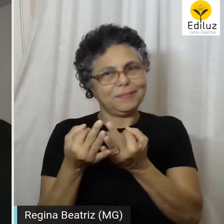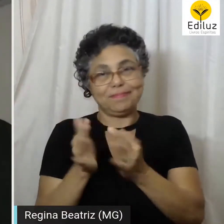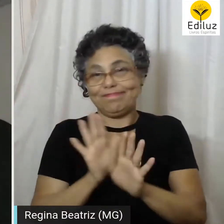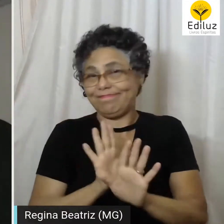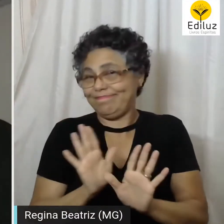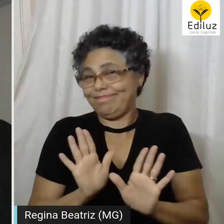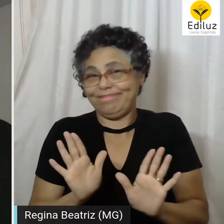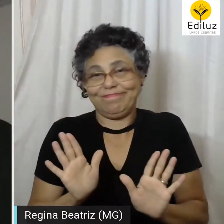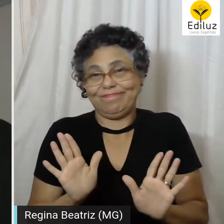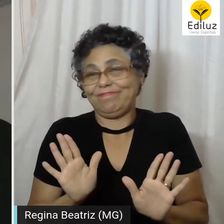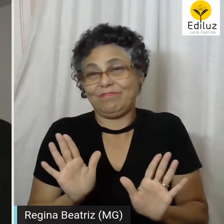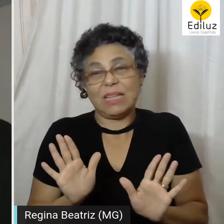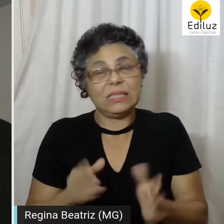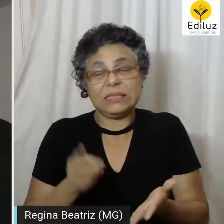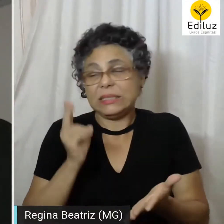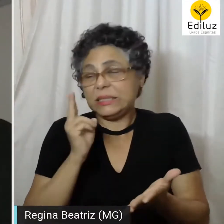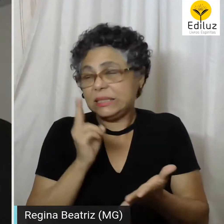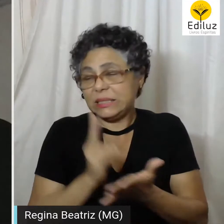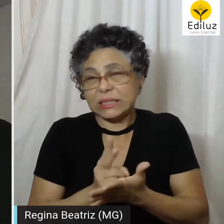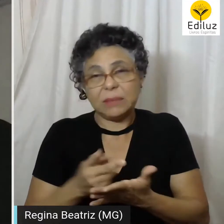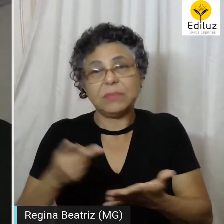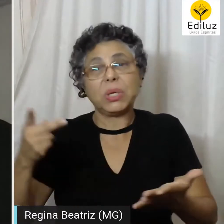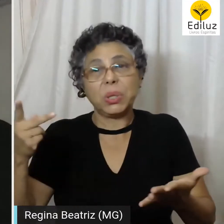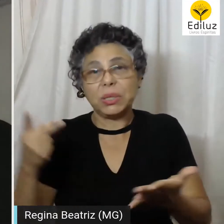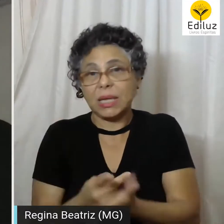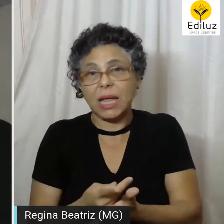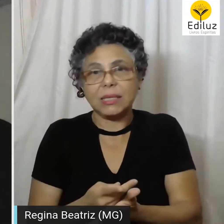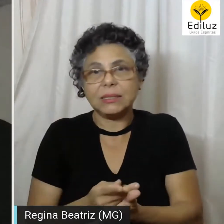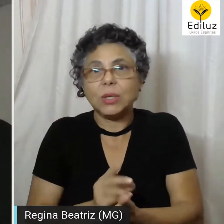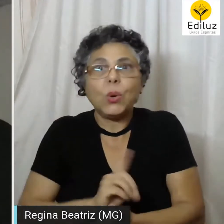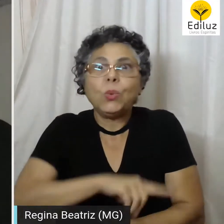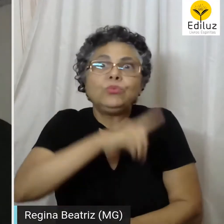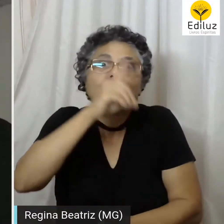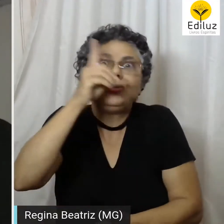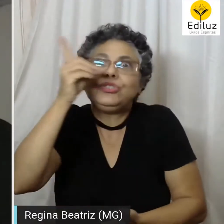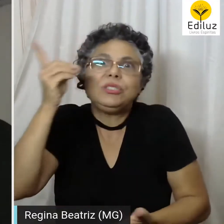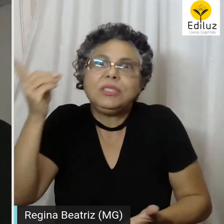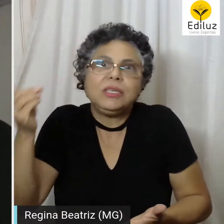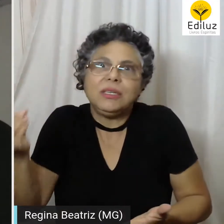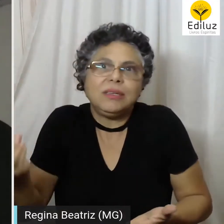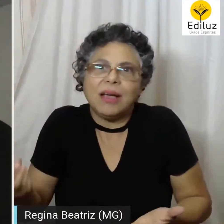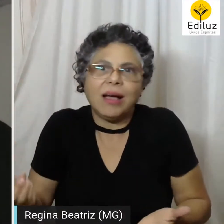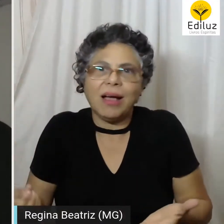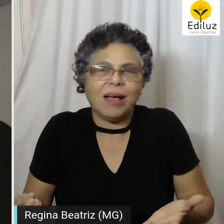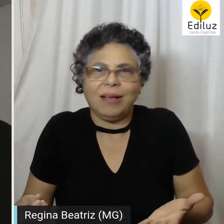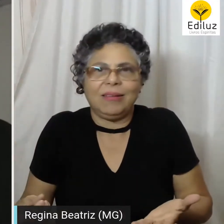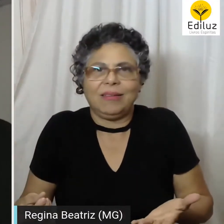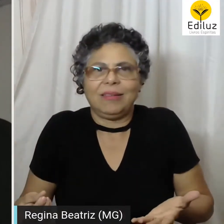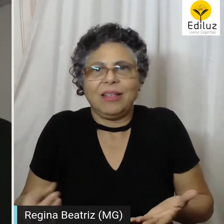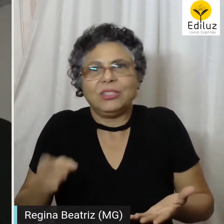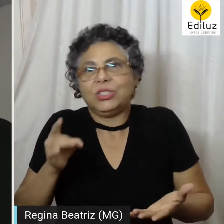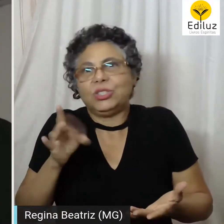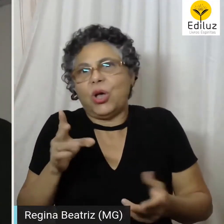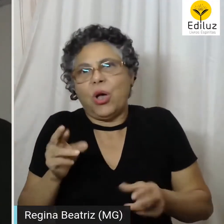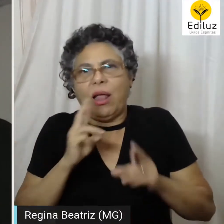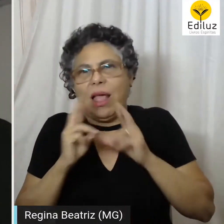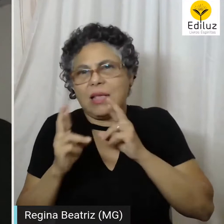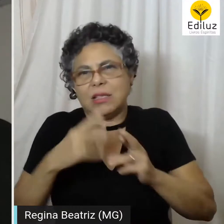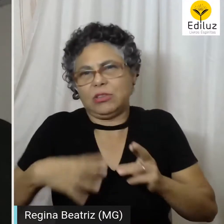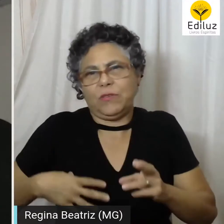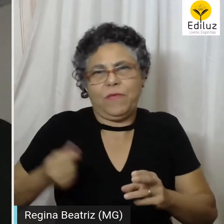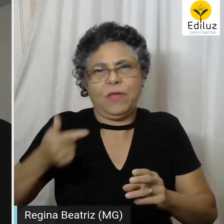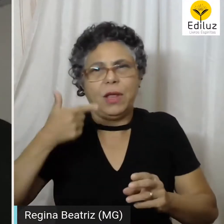Ele acontecerá de alguma forma, muitas vezes não na relação de filhos